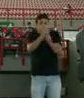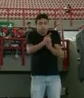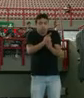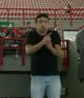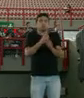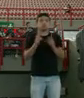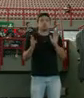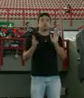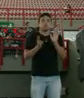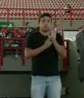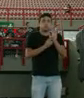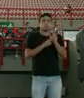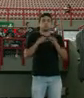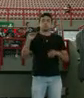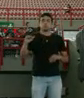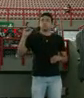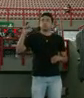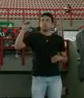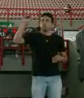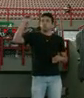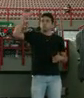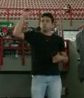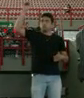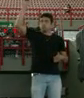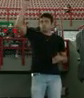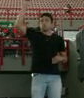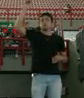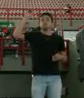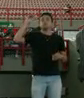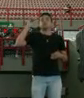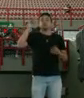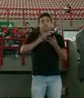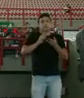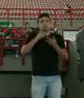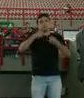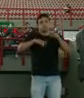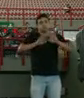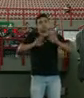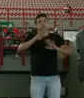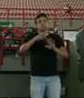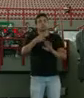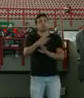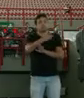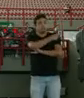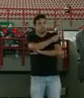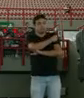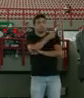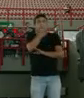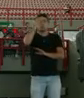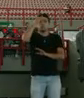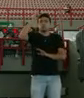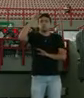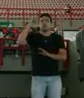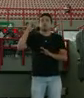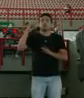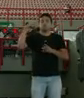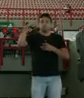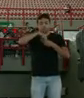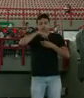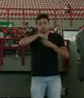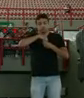que eu estou tendo um crescimento desordenado, eu tenho que também tomar a medicação para inibir a minha o quê?